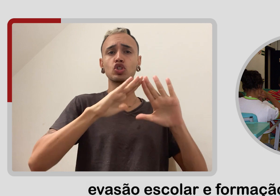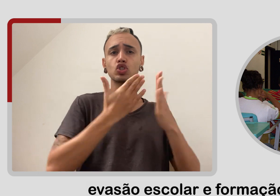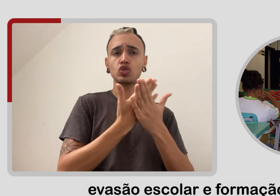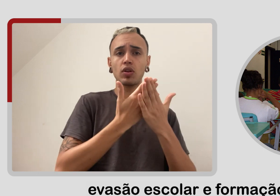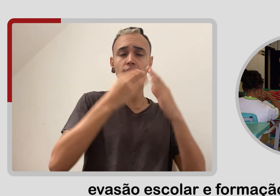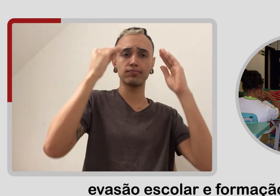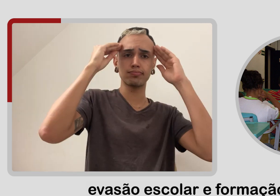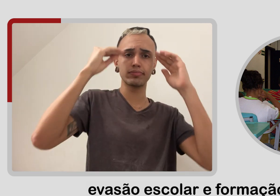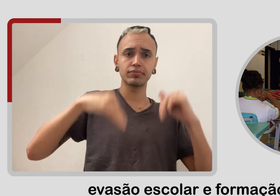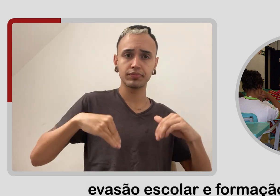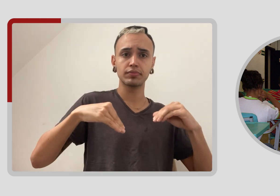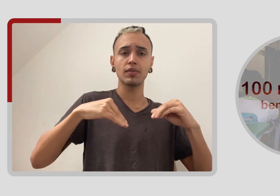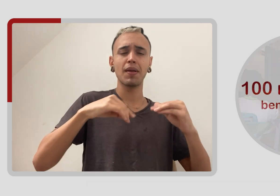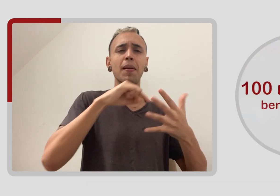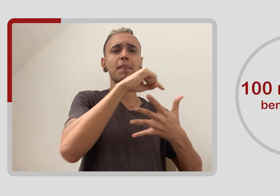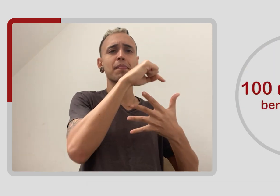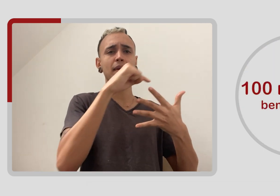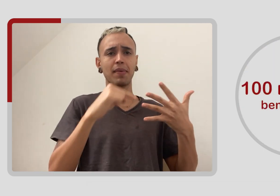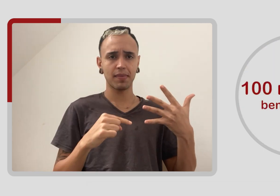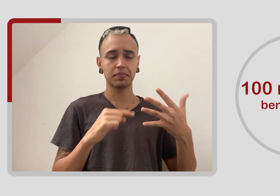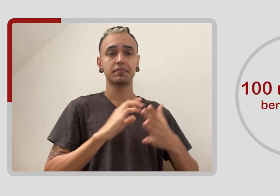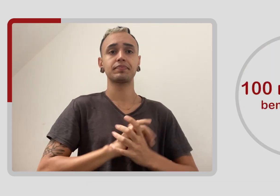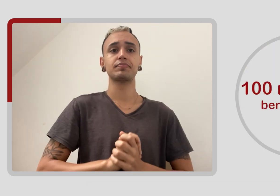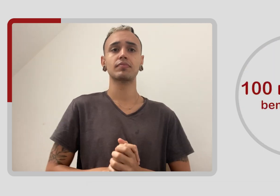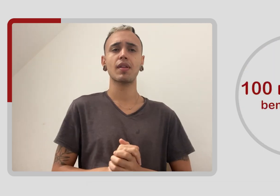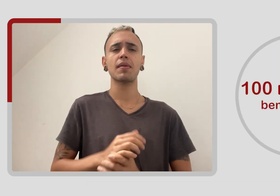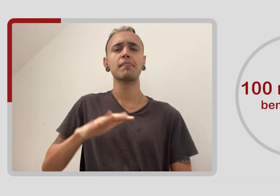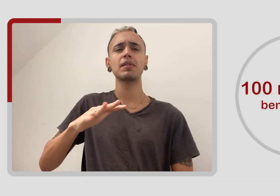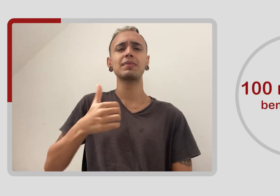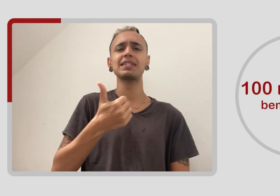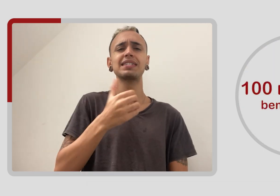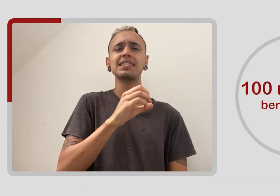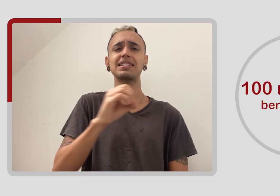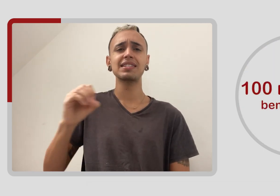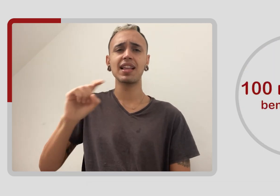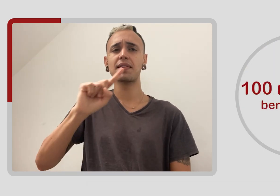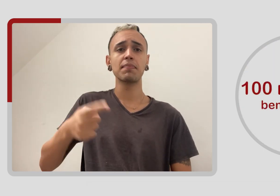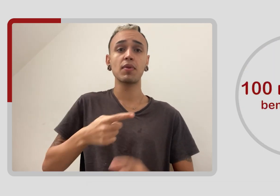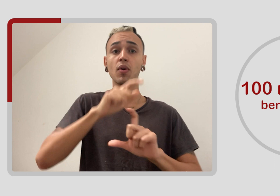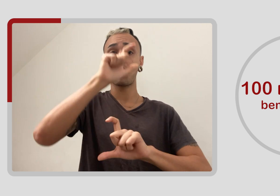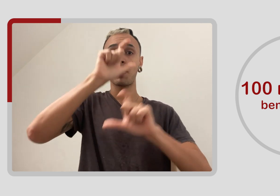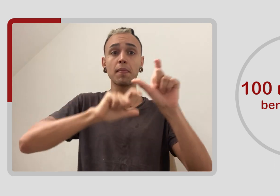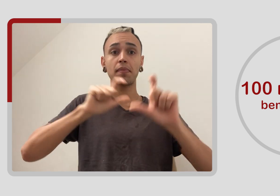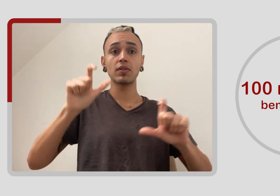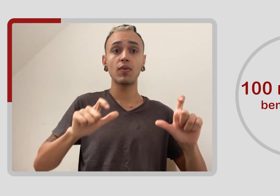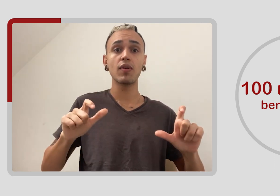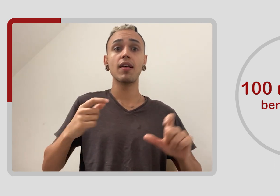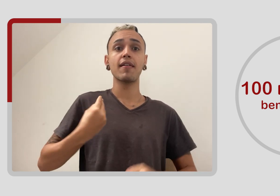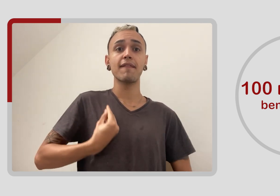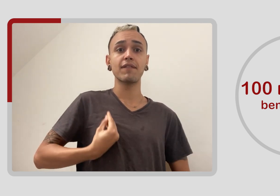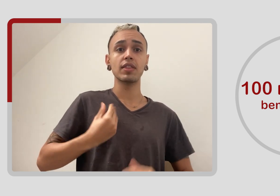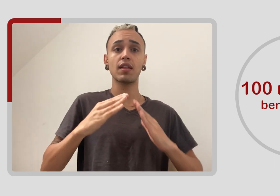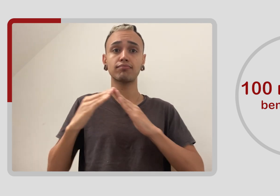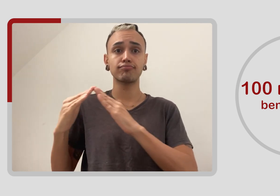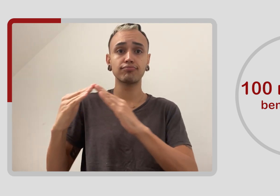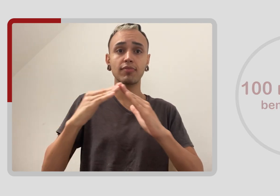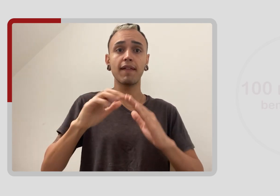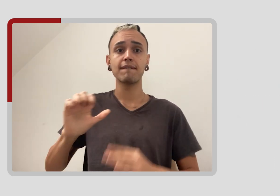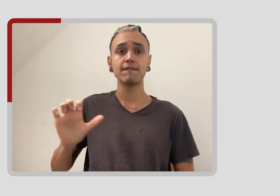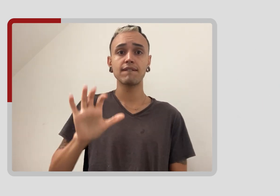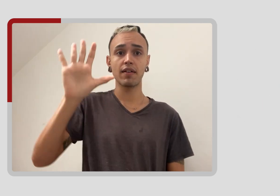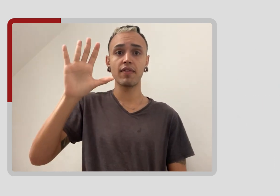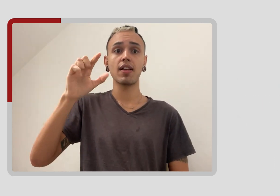para o campo de trabalho cerca de 100 mil pessoas de 75 favelas do Estado foram